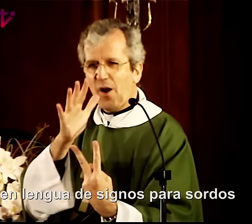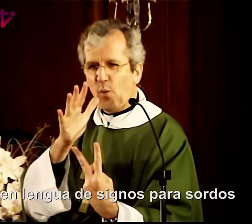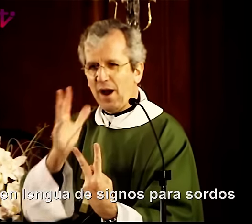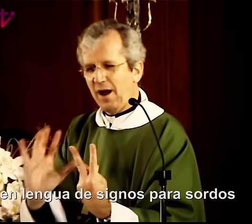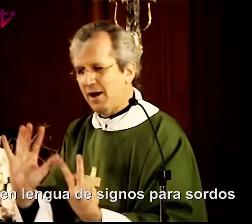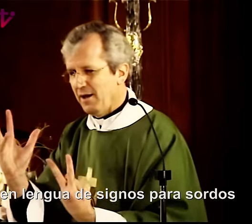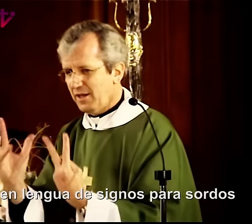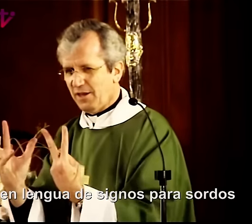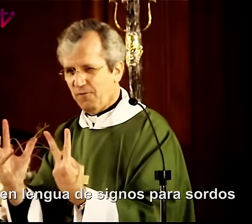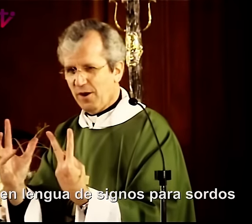agua y fuego,